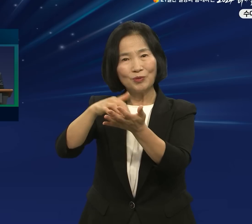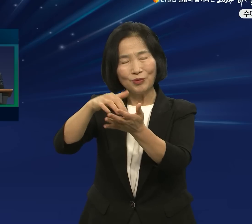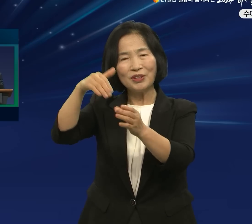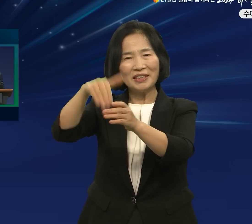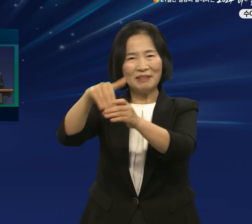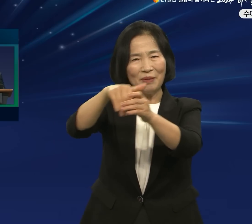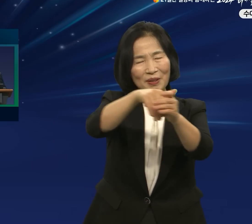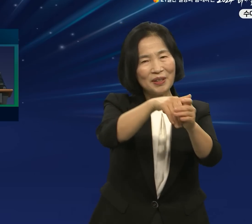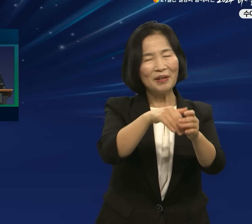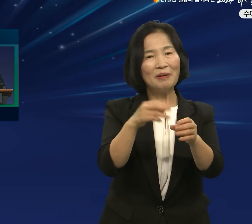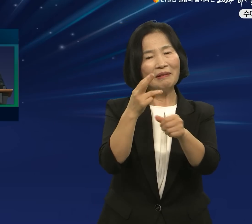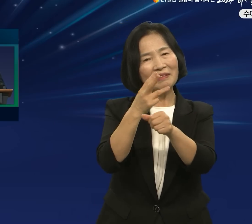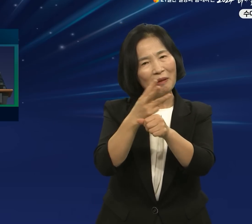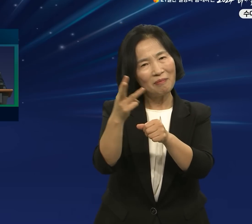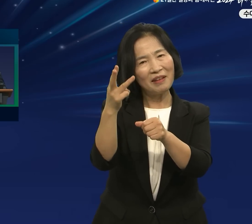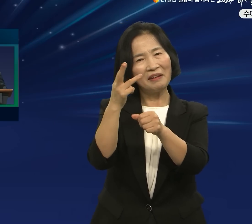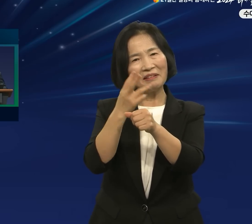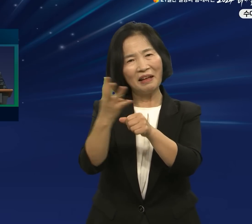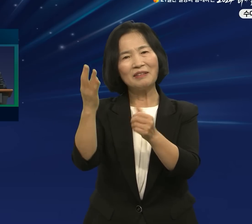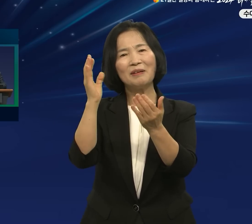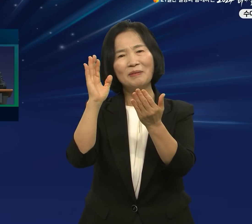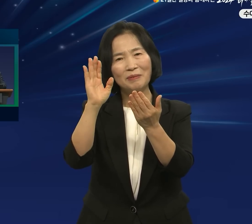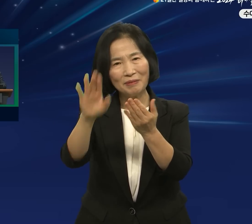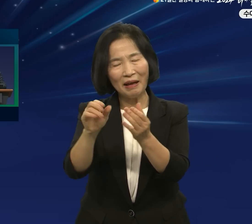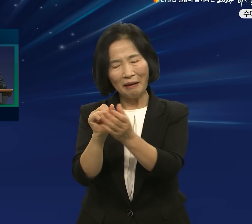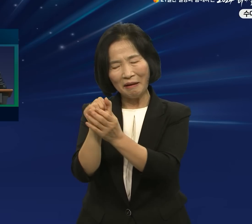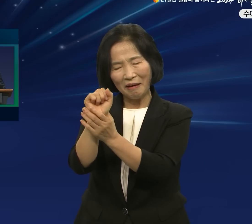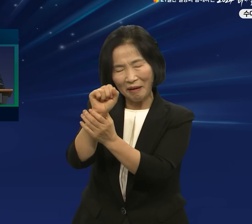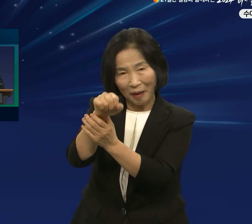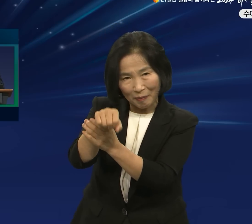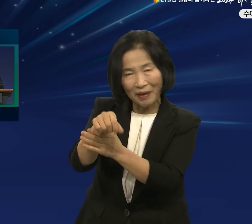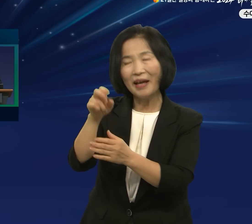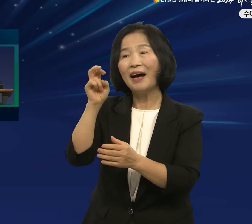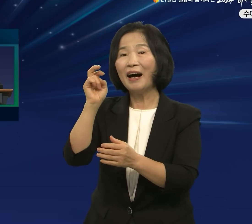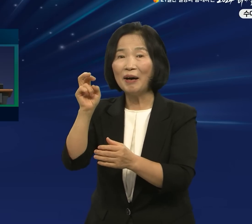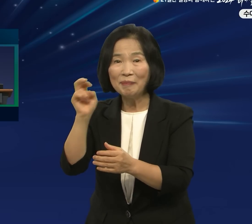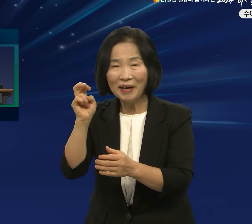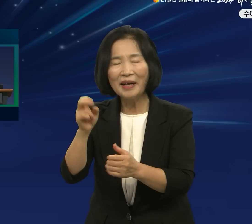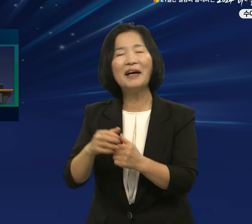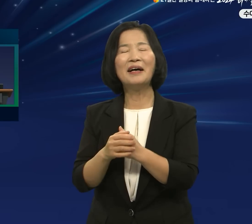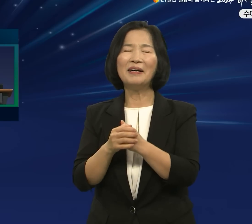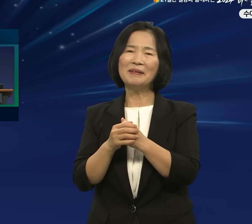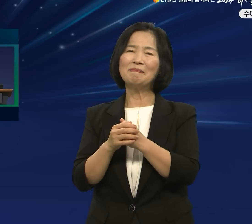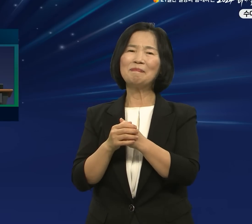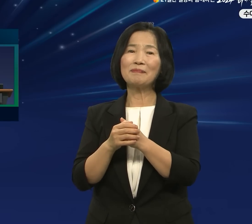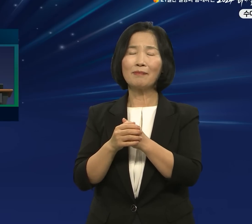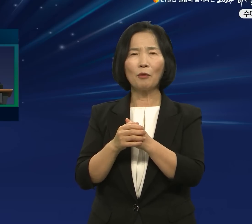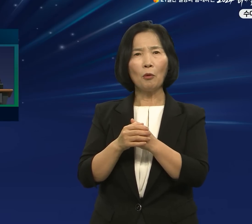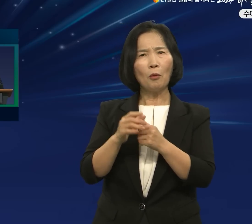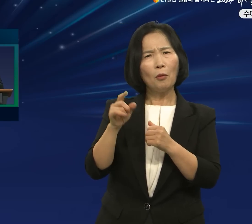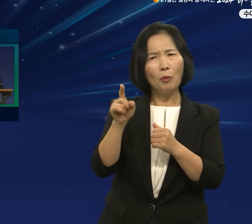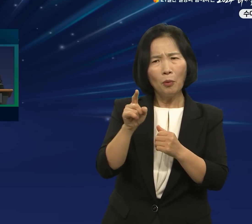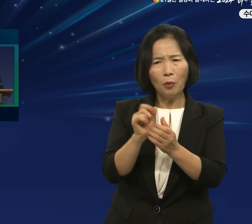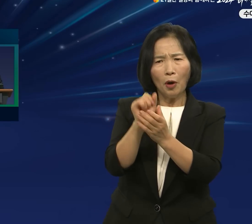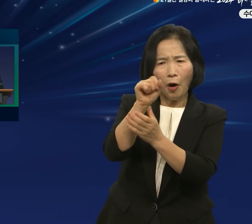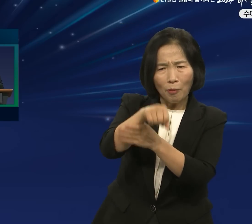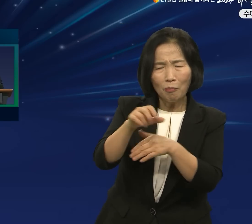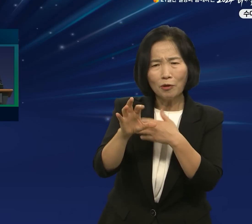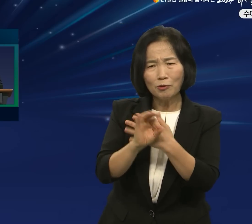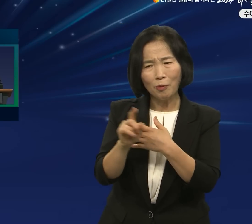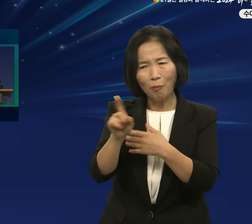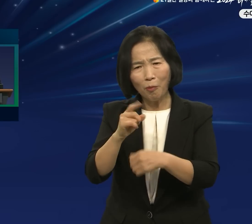3, 4년 뒤에는 아마 열매가 맺힐 것입니다. 이것으로 뭘 하겠다는 그런 계획이 없습니다.